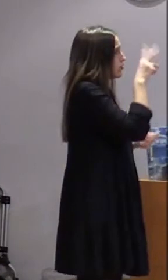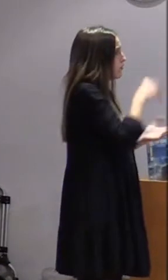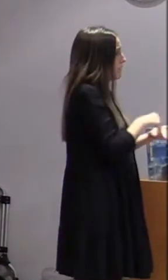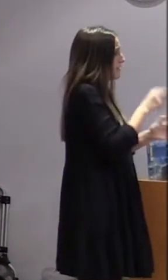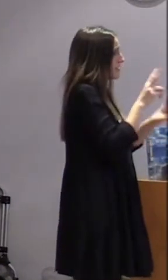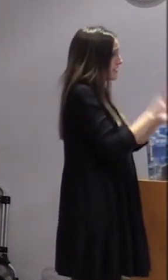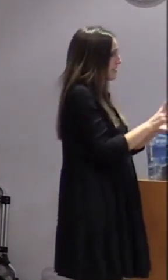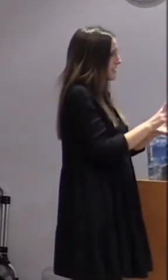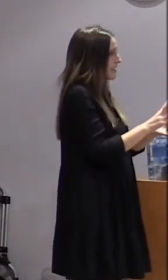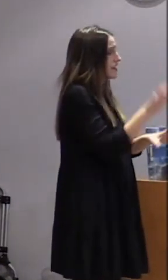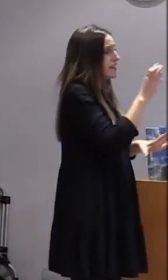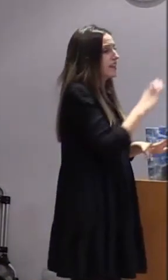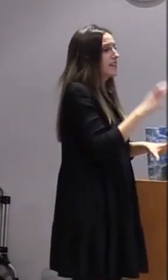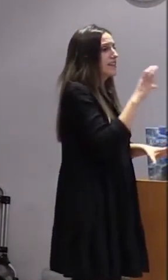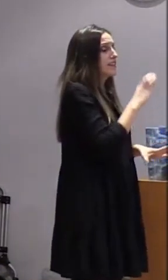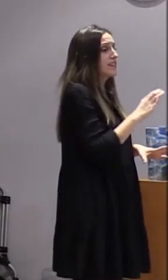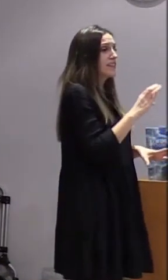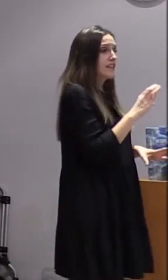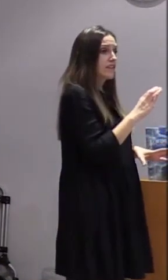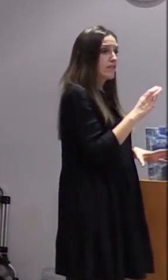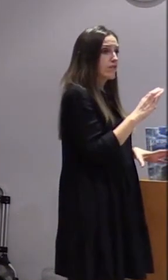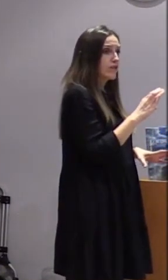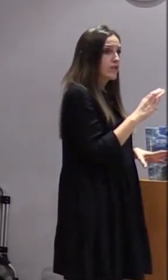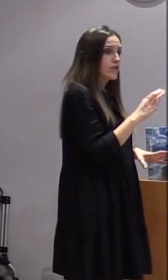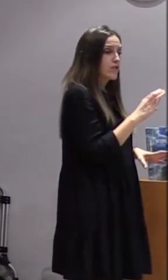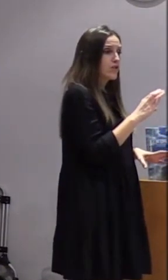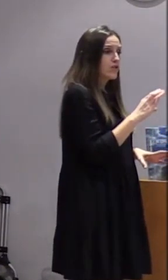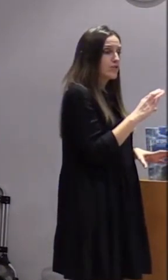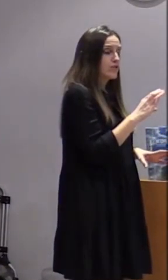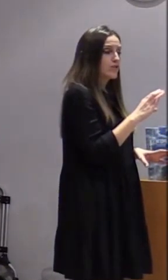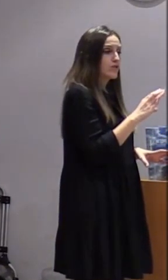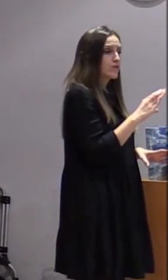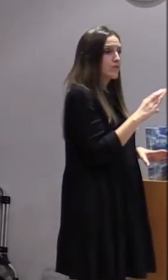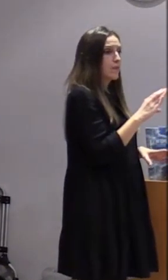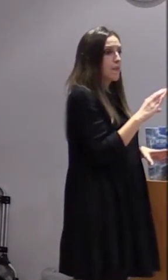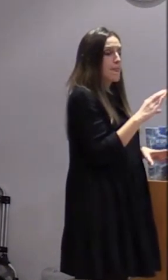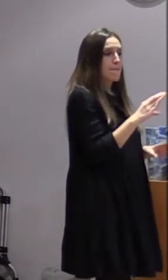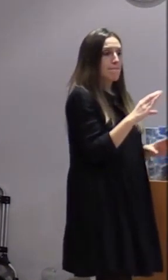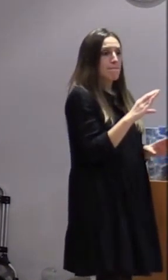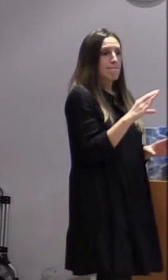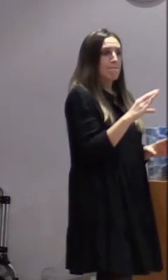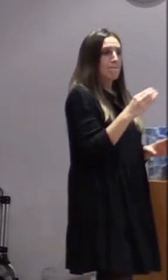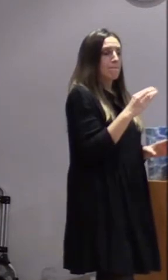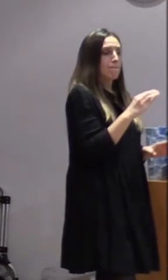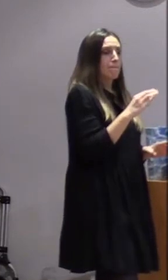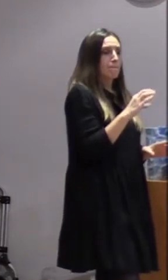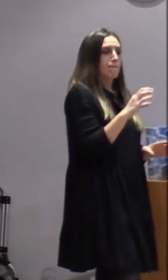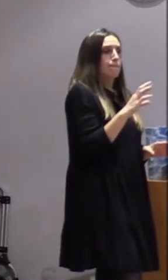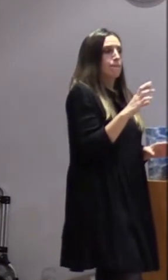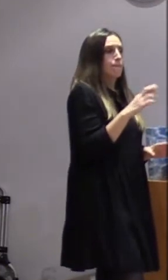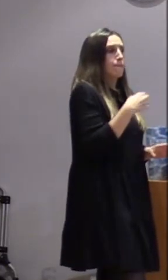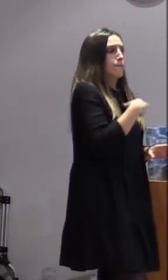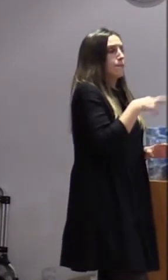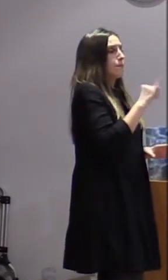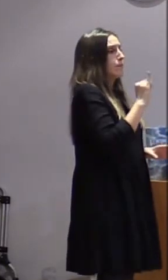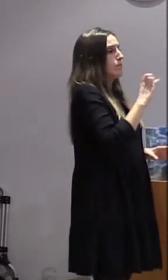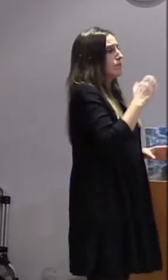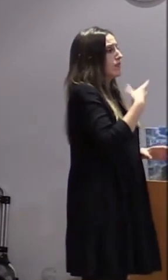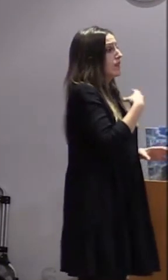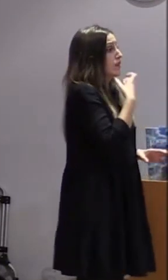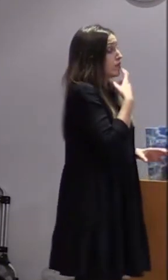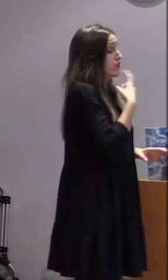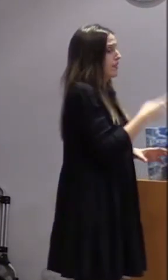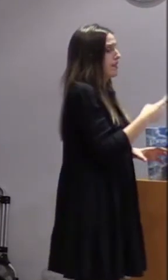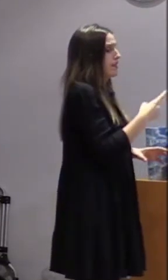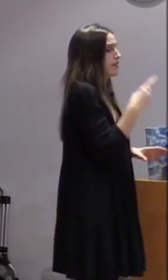científicos griegos que lo que establecieron en ese trabajo es que la